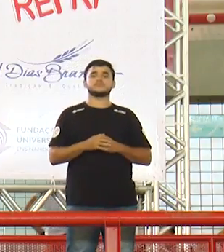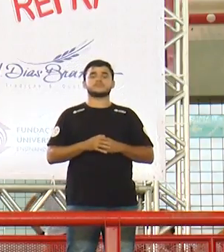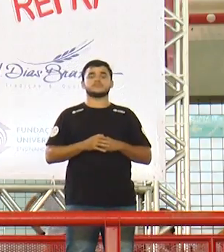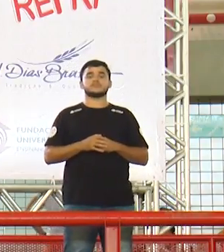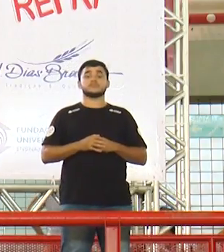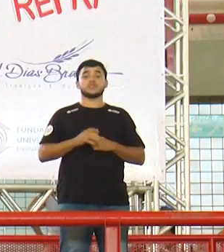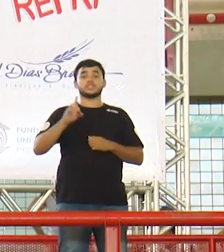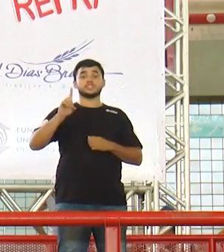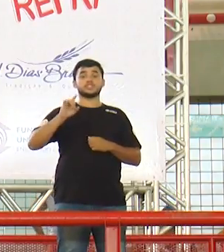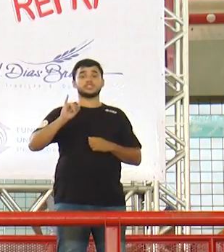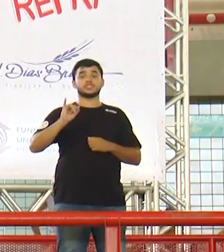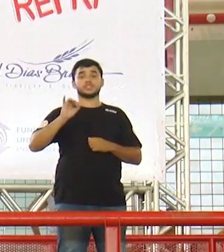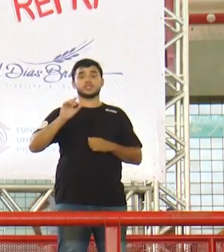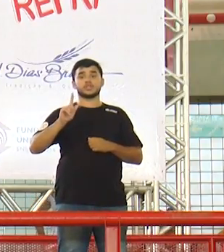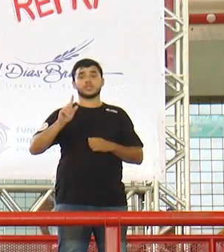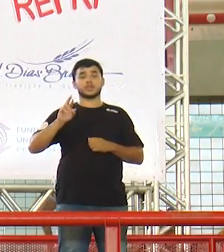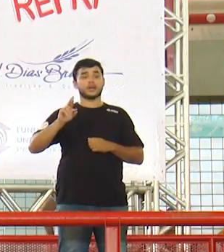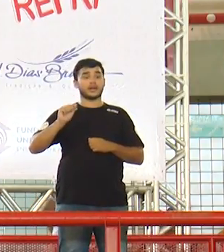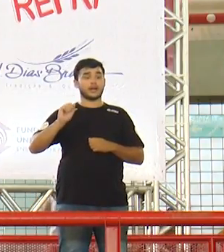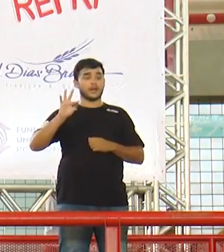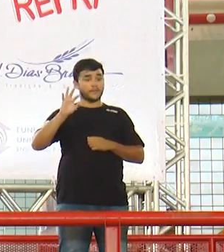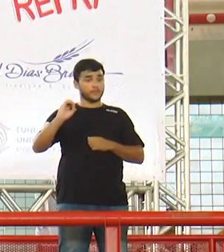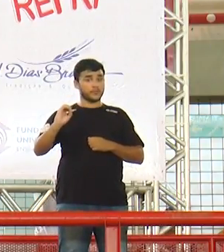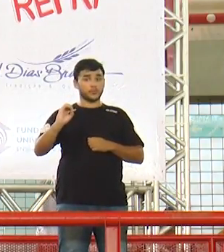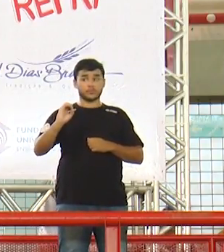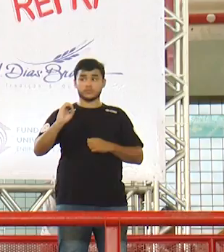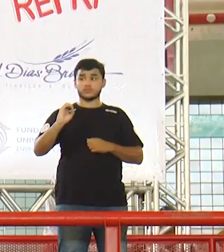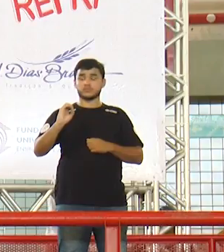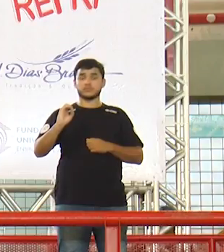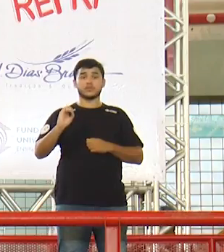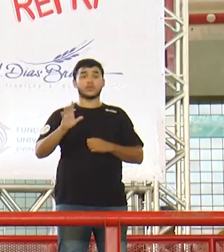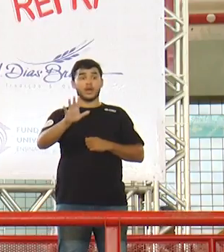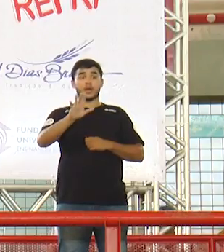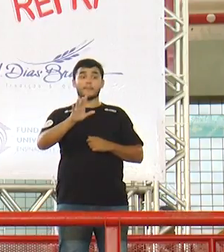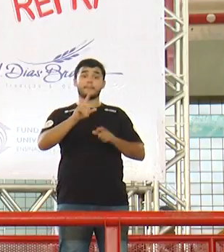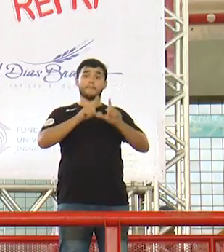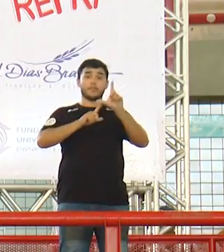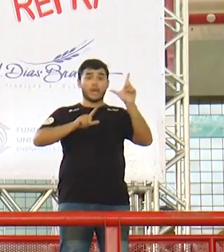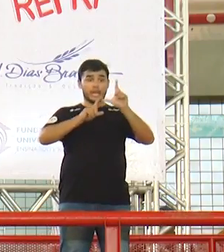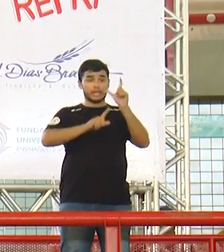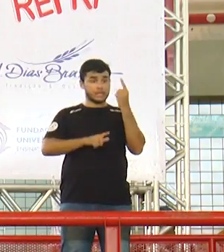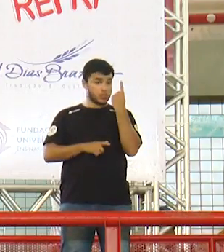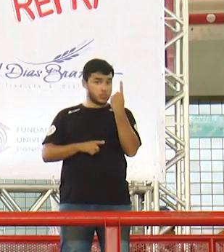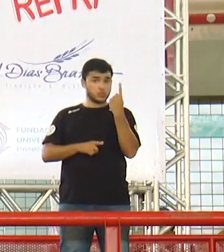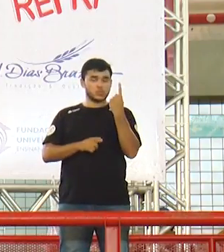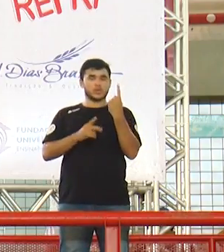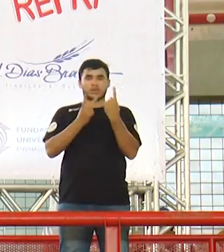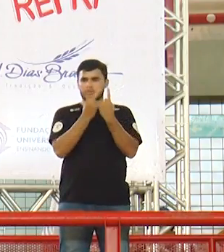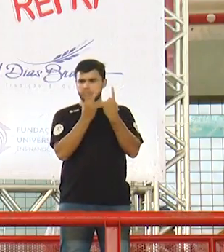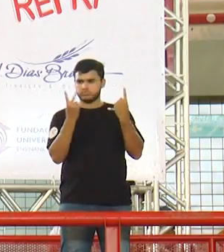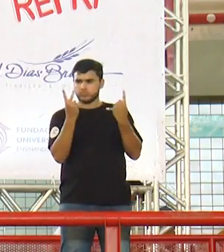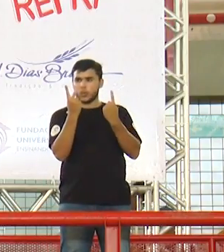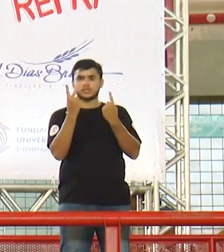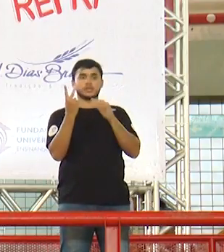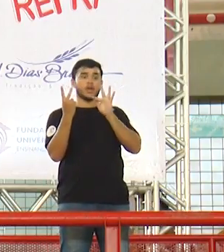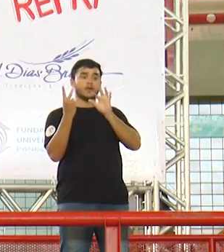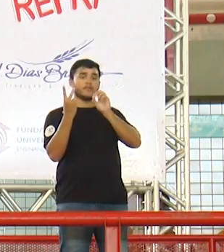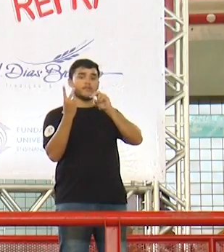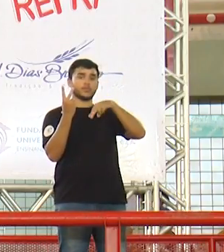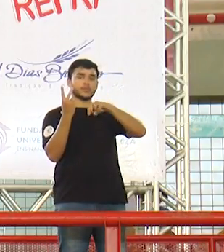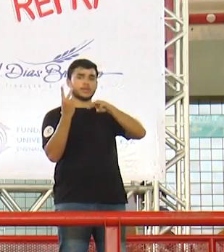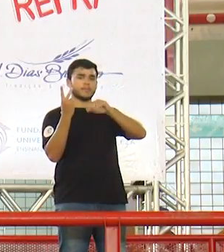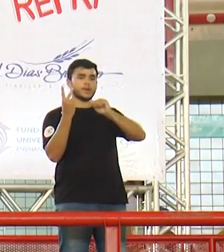Dígrafo. Ei, e quando eu tenho uma letra que corresponde a dois fonemas, como é que eu chamo?